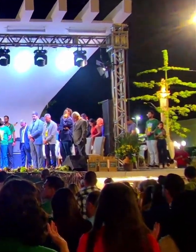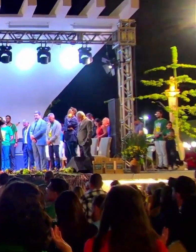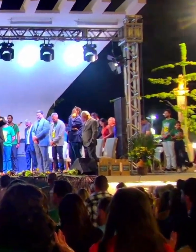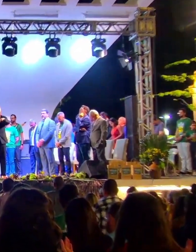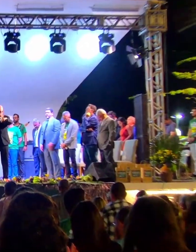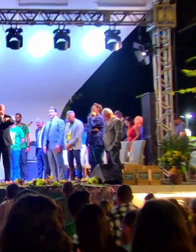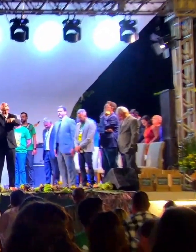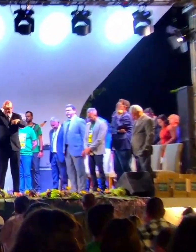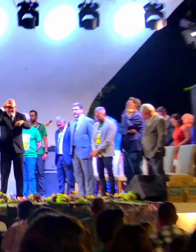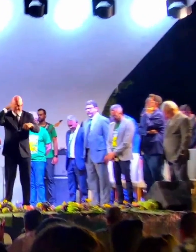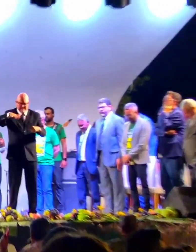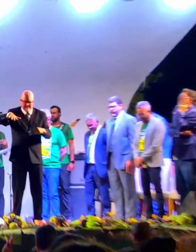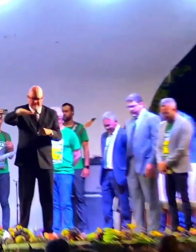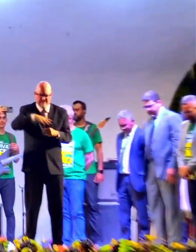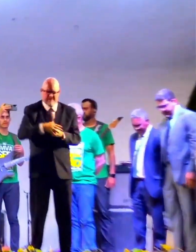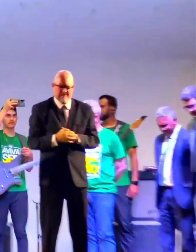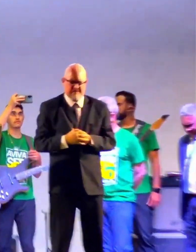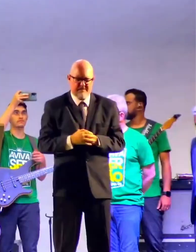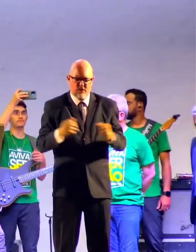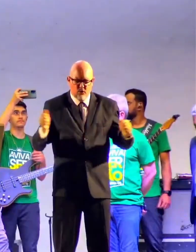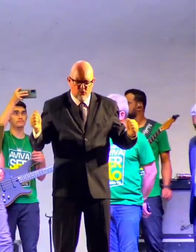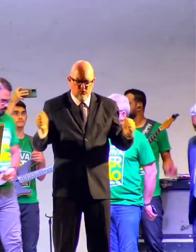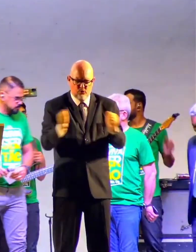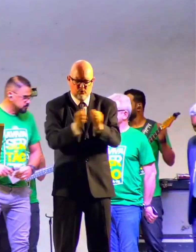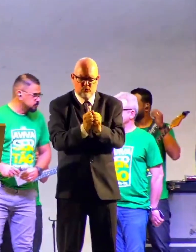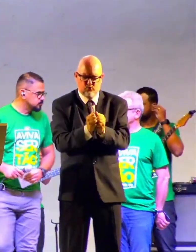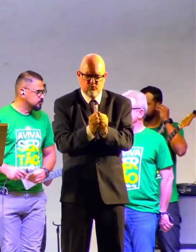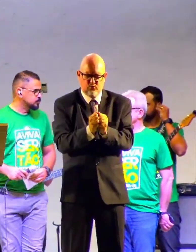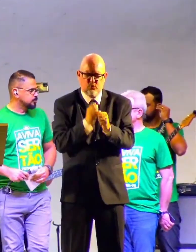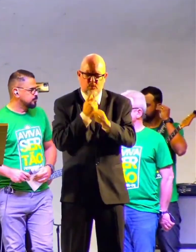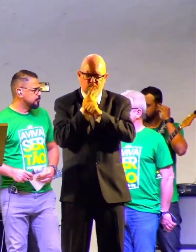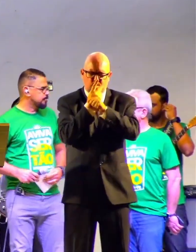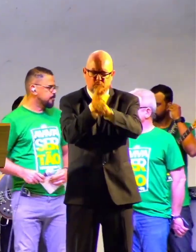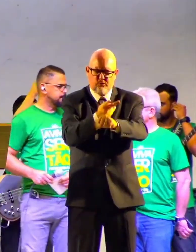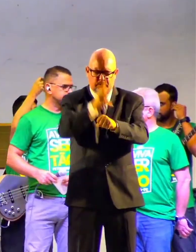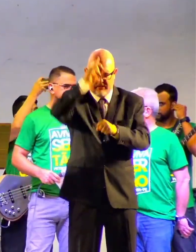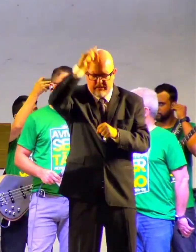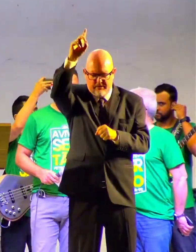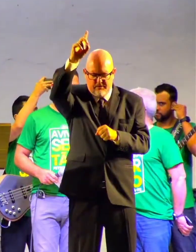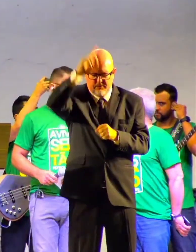solene, para juntos buscarmos a tua face.